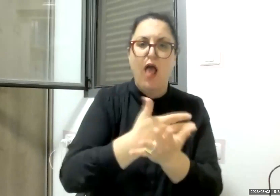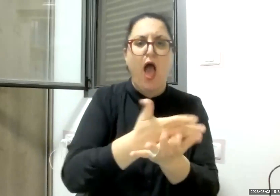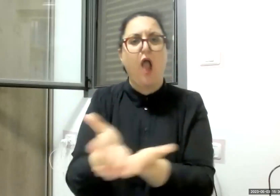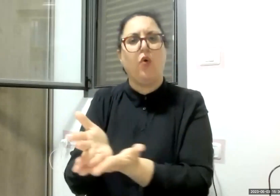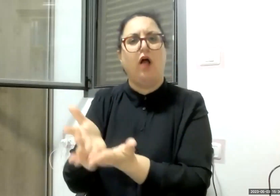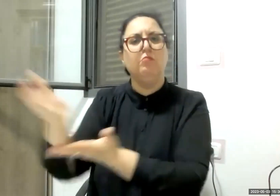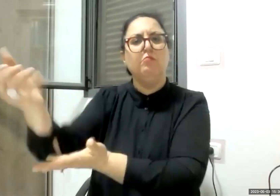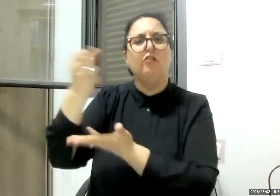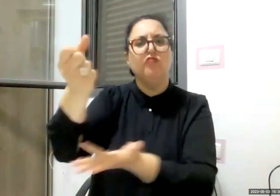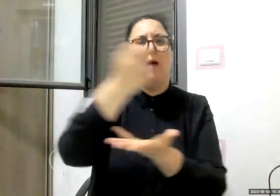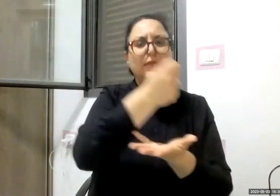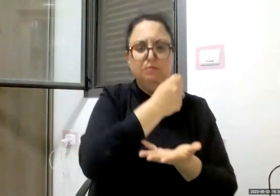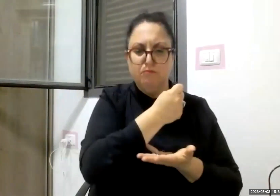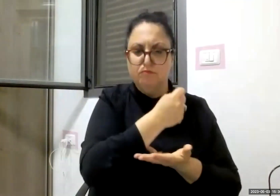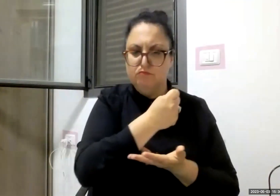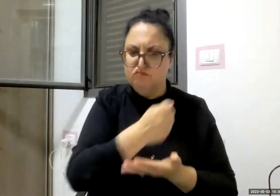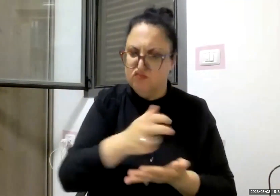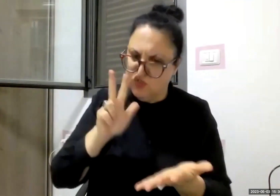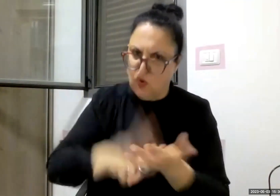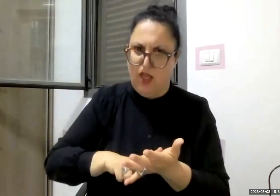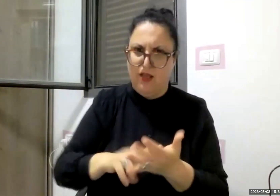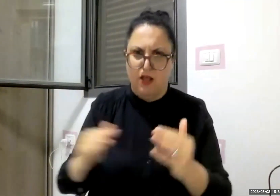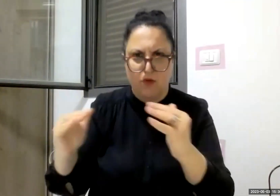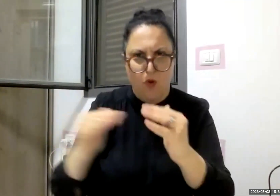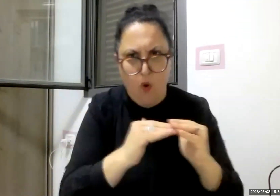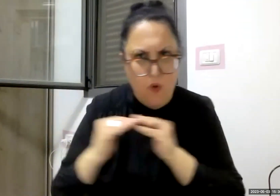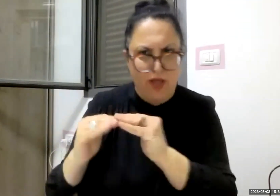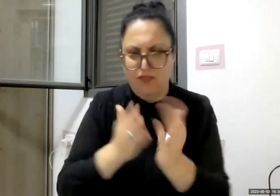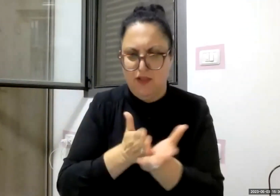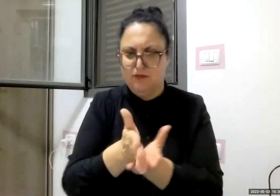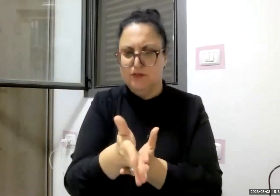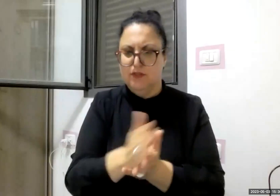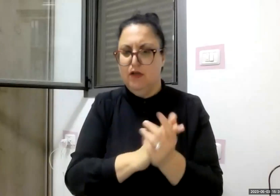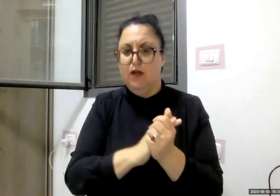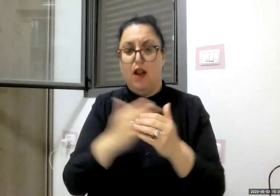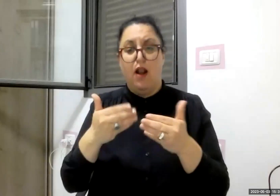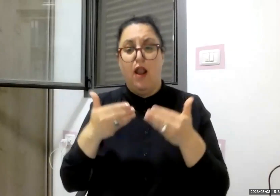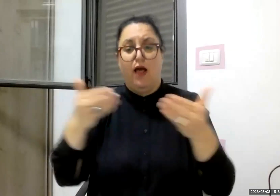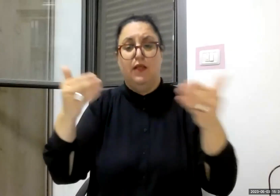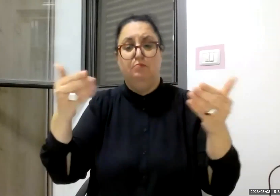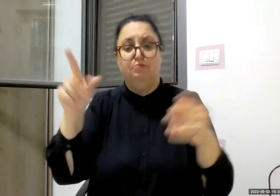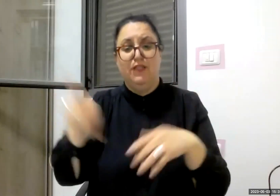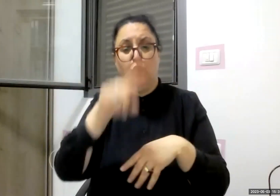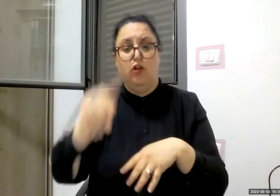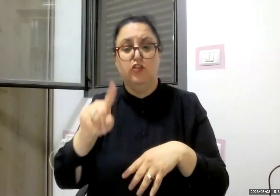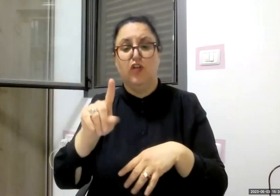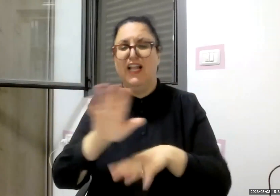נמוך מבחינה כלכלית גיוס משאבים צודק שוויוני לקדם